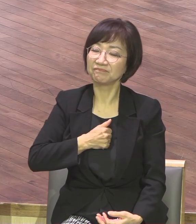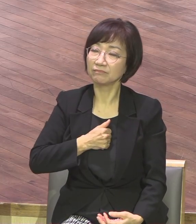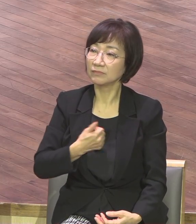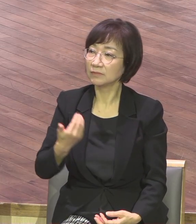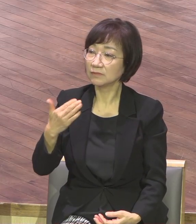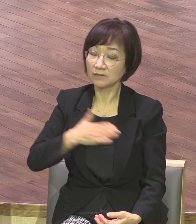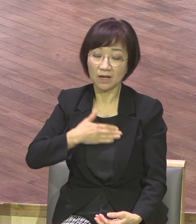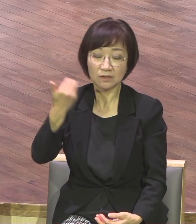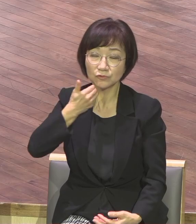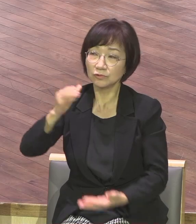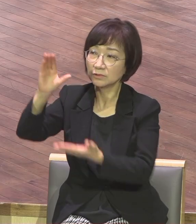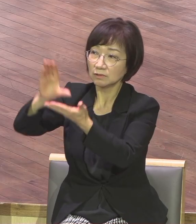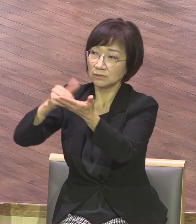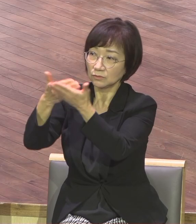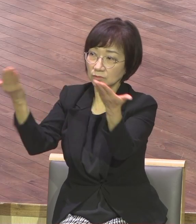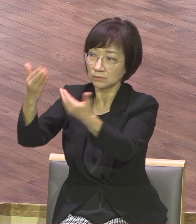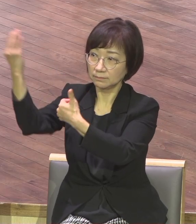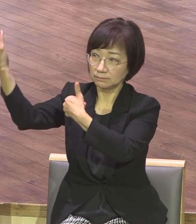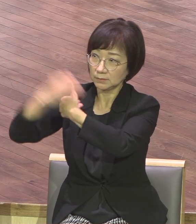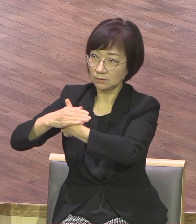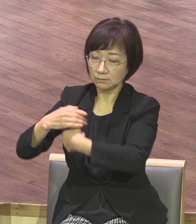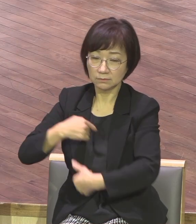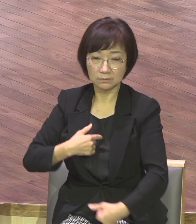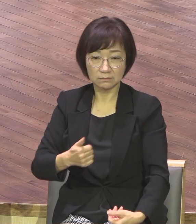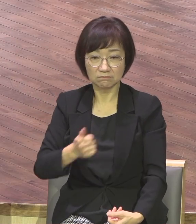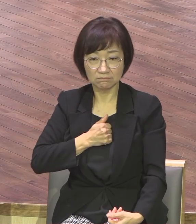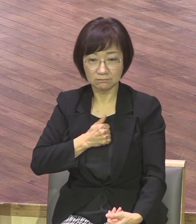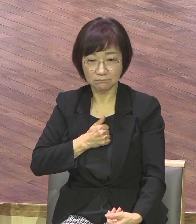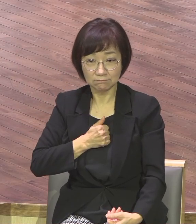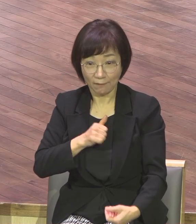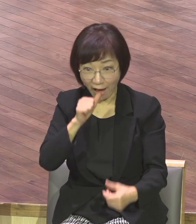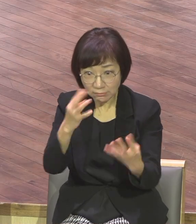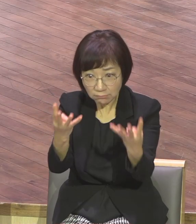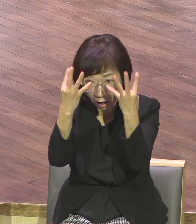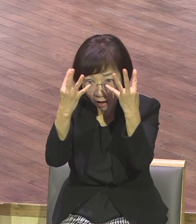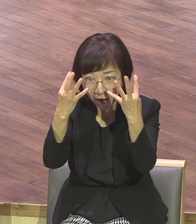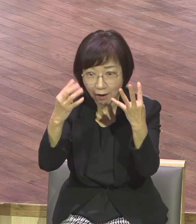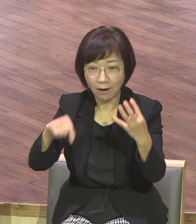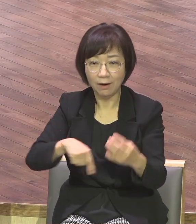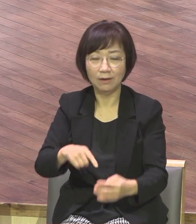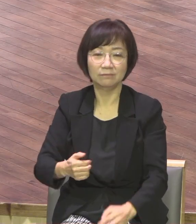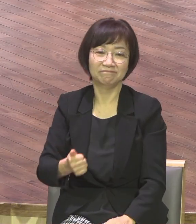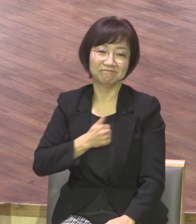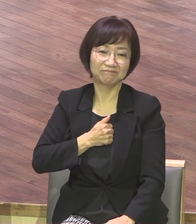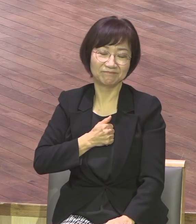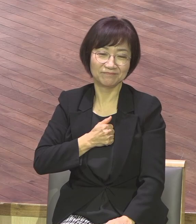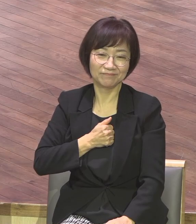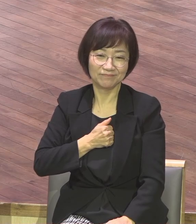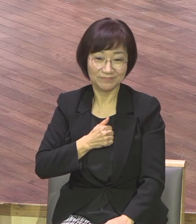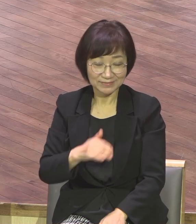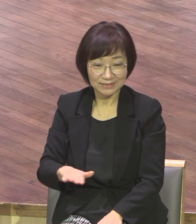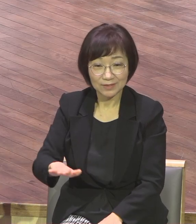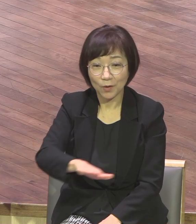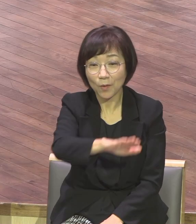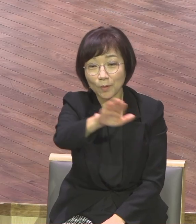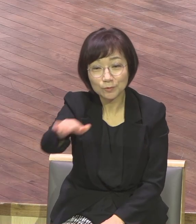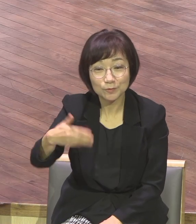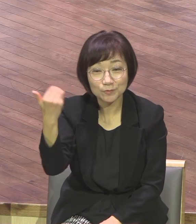대사다. 여러분이 그렇다니까. 그리스도인은요 예수 믿자마자 구원 받자마자 바로 그리스도의